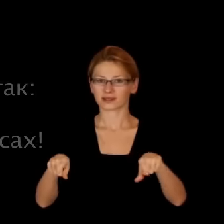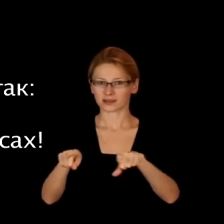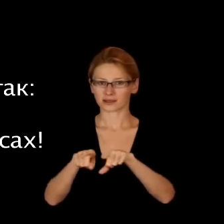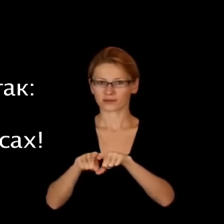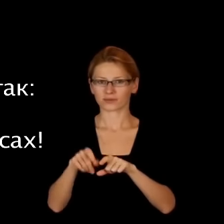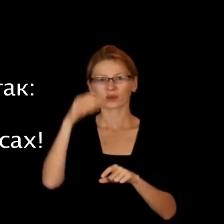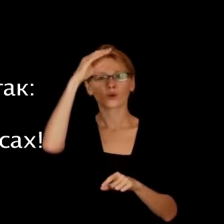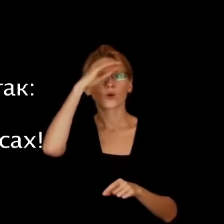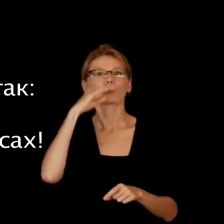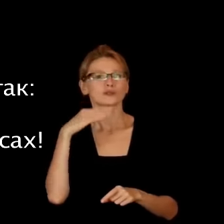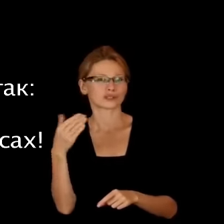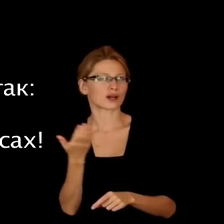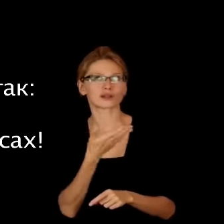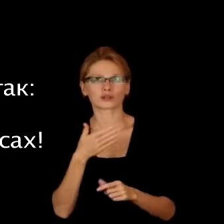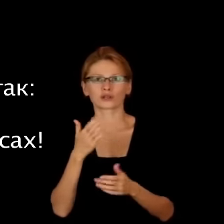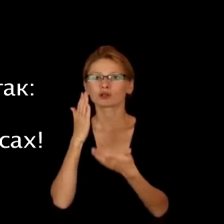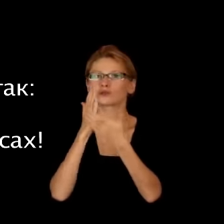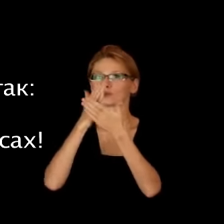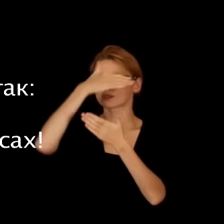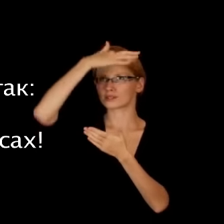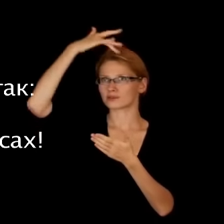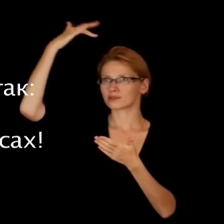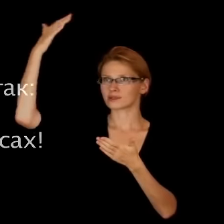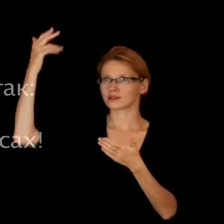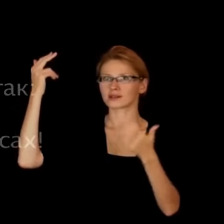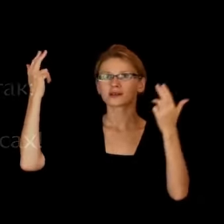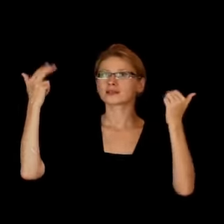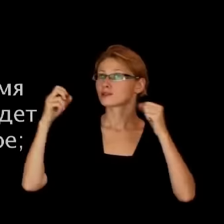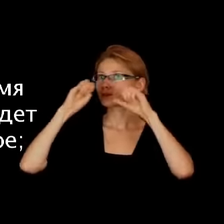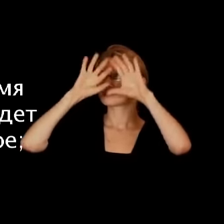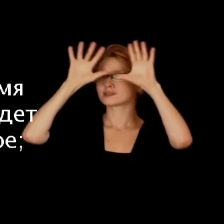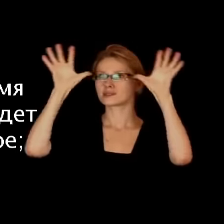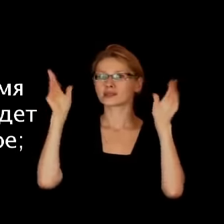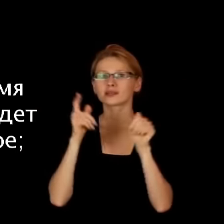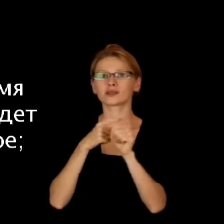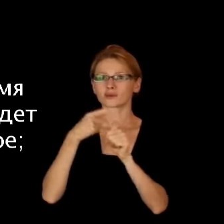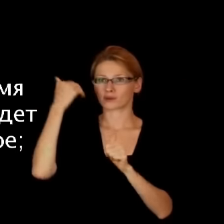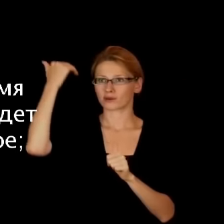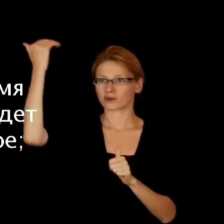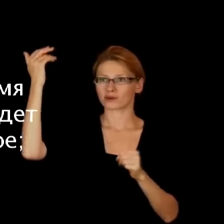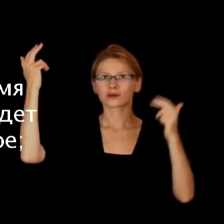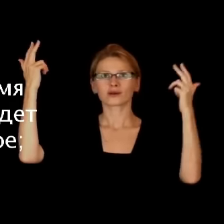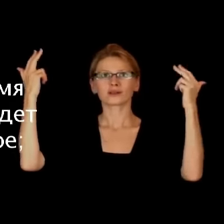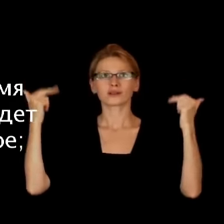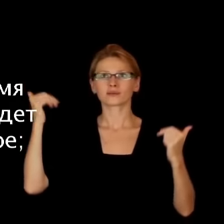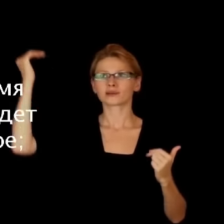Молитесь же так: «Отче наш, сущий на небесах, да светится имя Твое, да